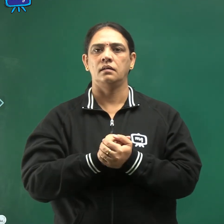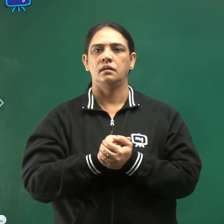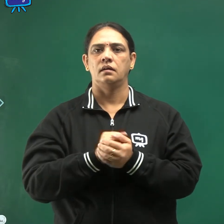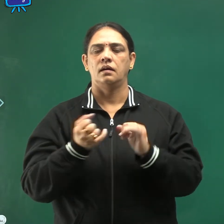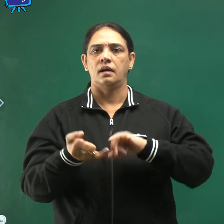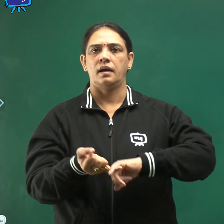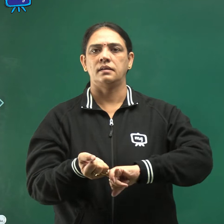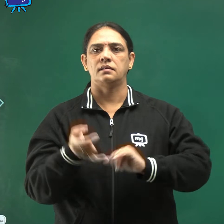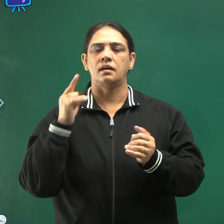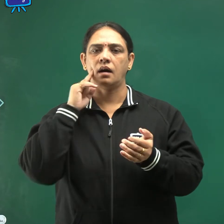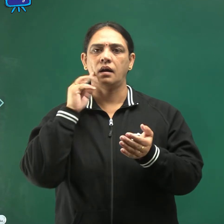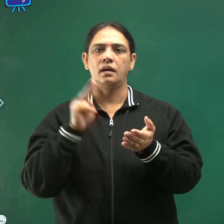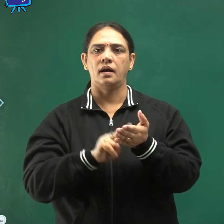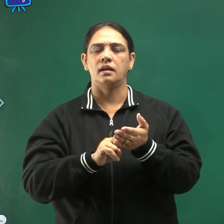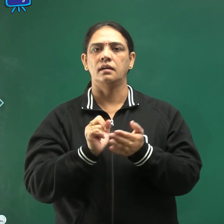साइन